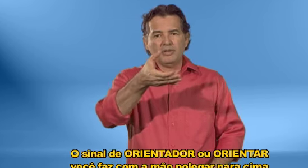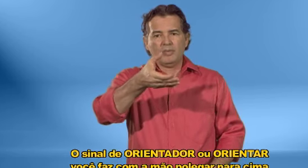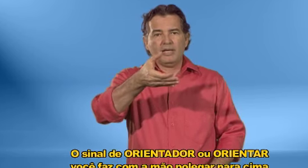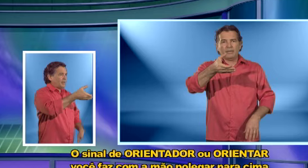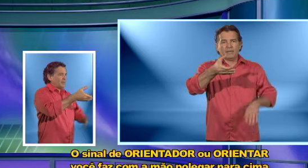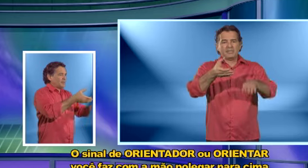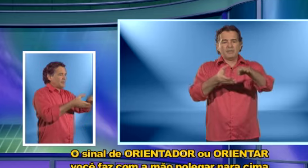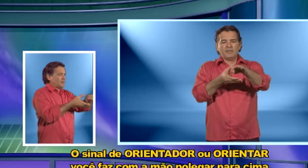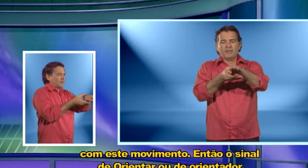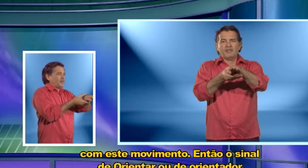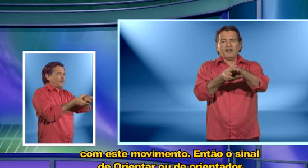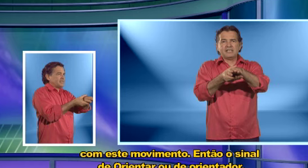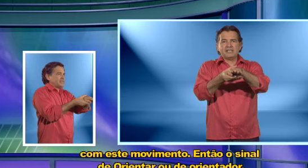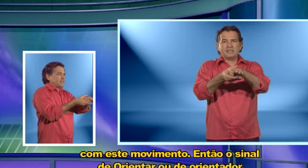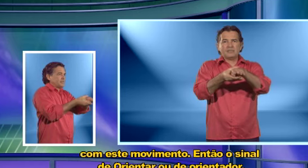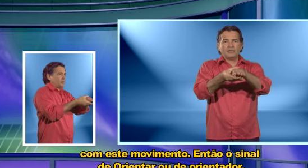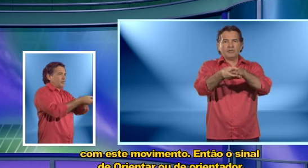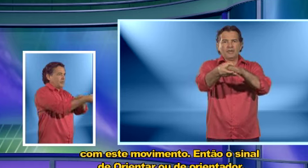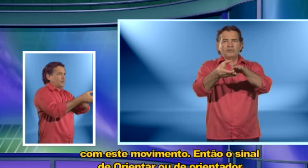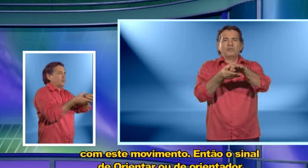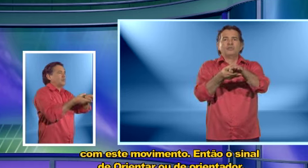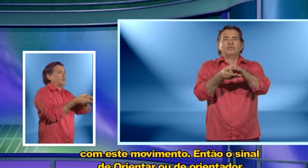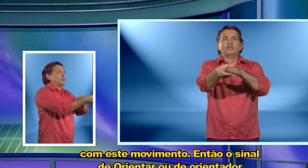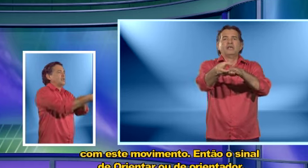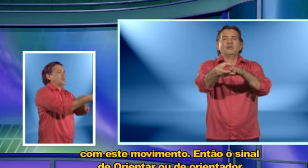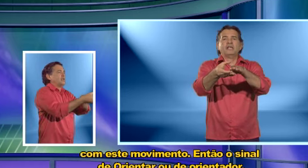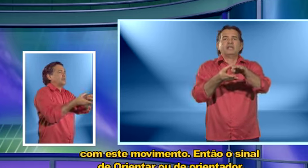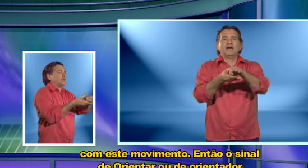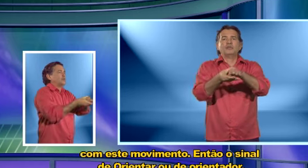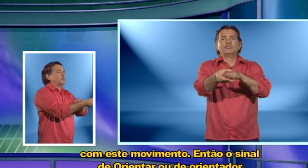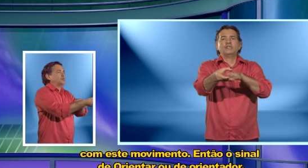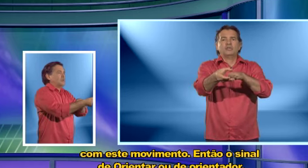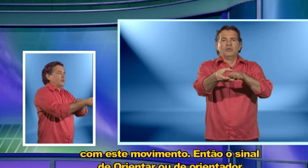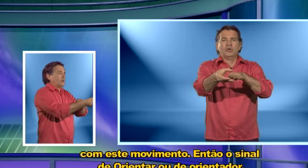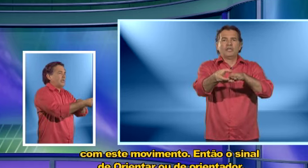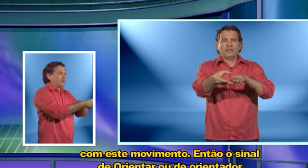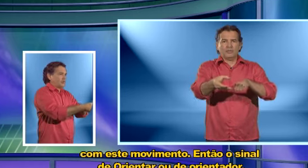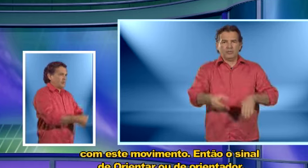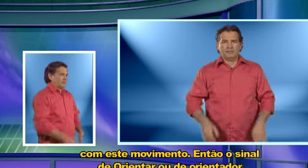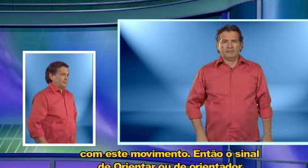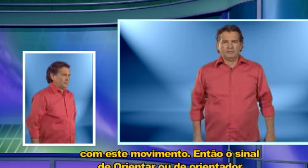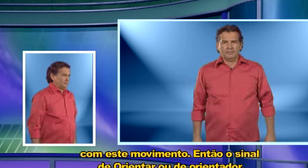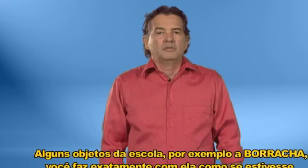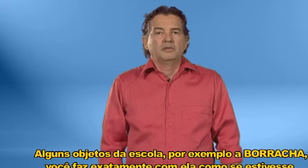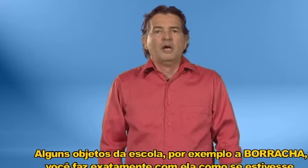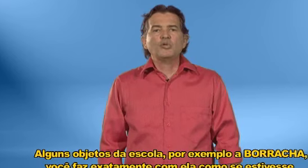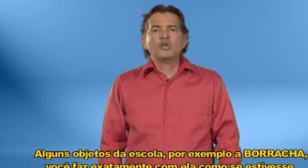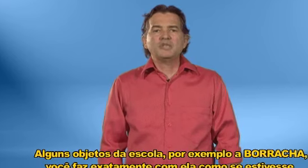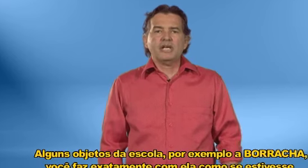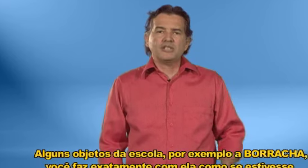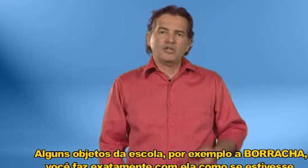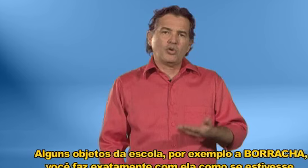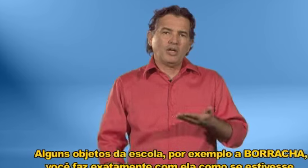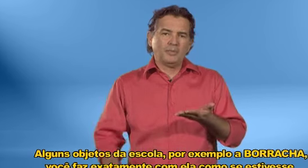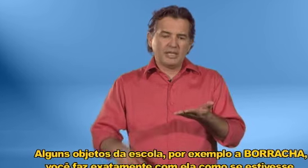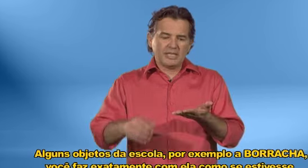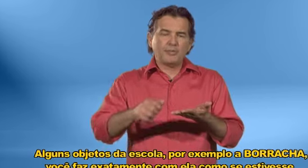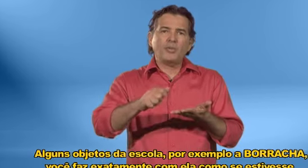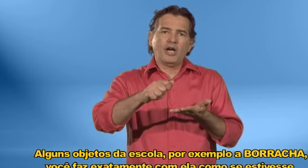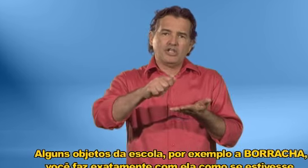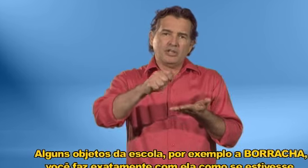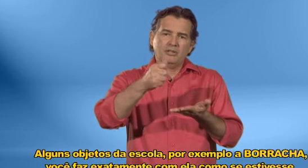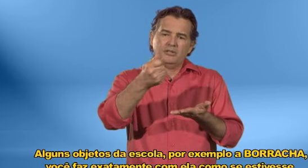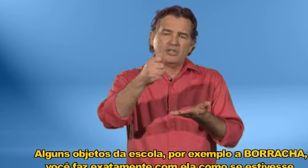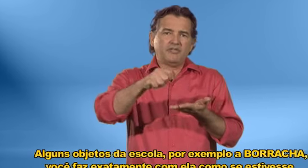mão, polegar para cima e faz esse movimento. Então, sinal de orientar ou de orientador. Alguns objetos da escola, por